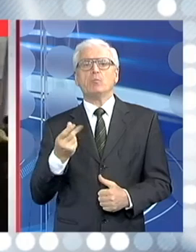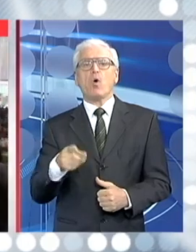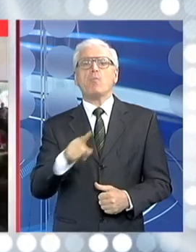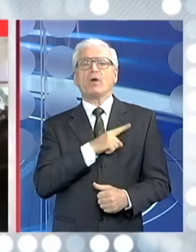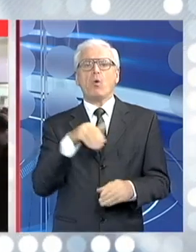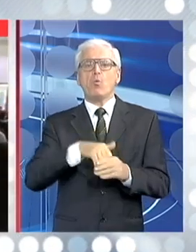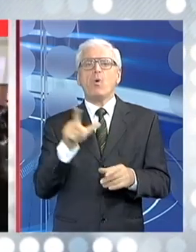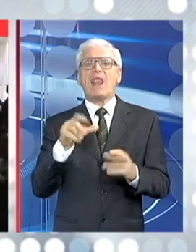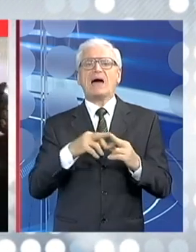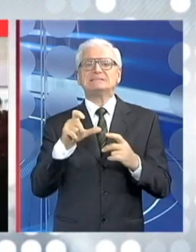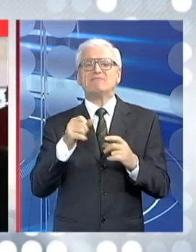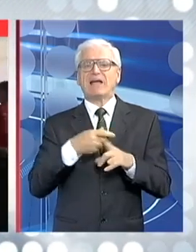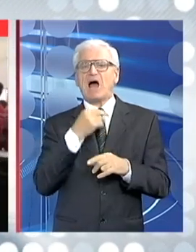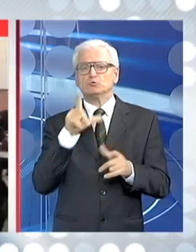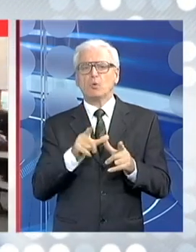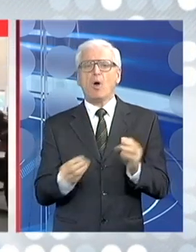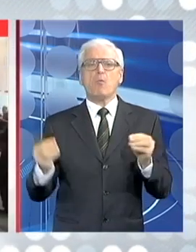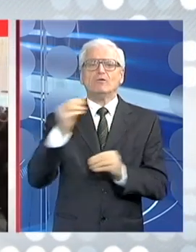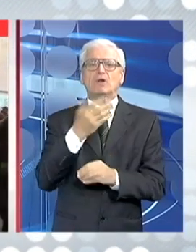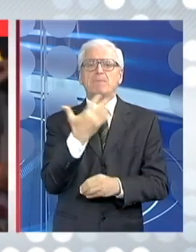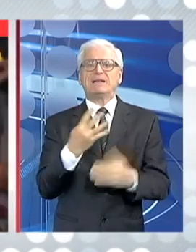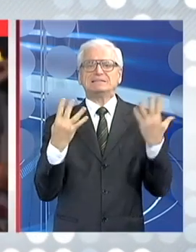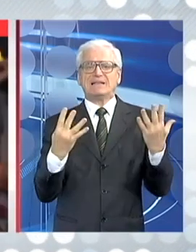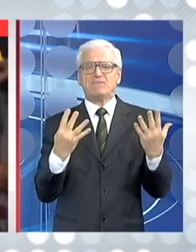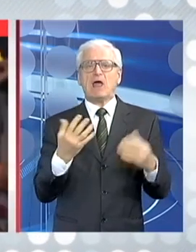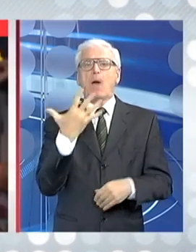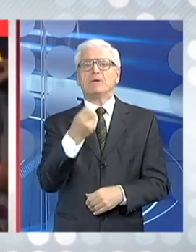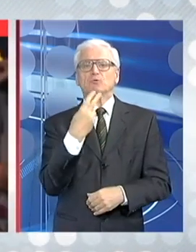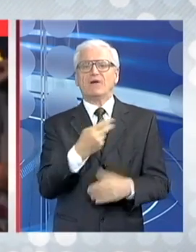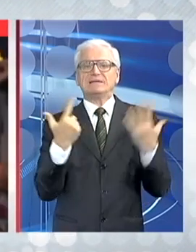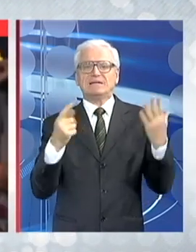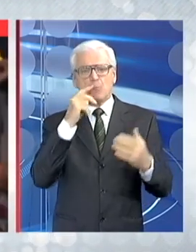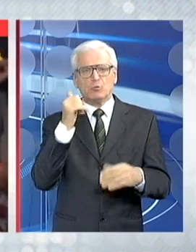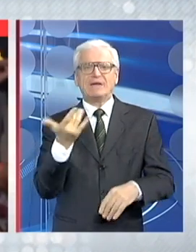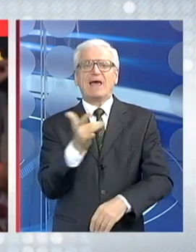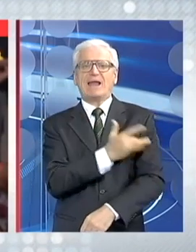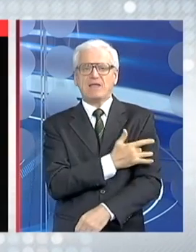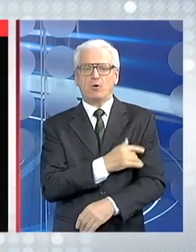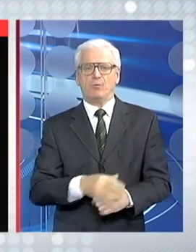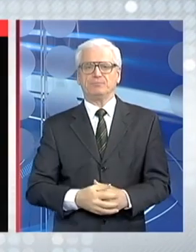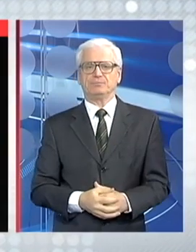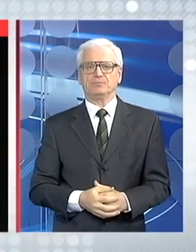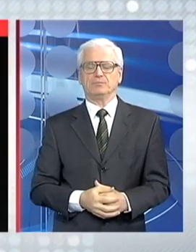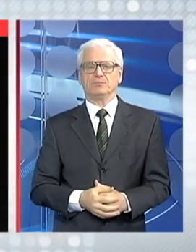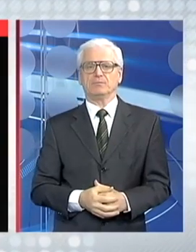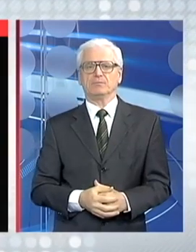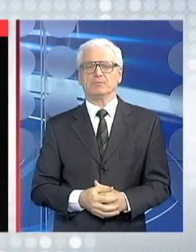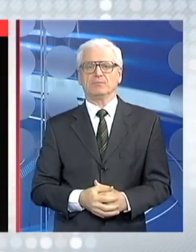Broj žrtava napada u Las Vegasu povećao se na 59, a 527 ljudi je ranjeno.